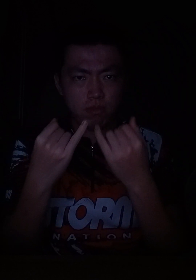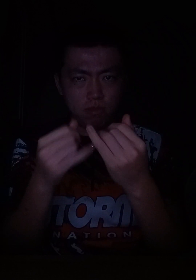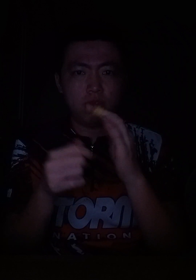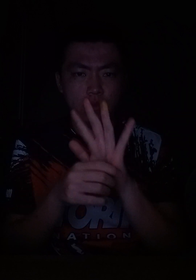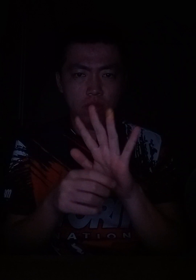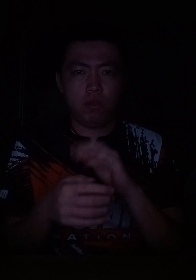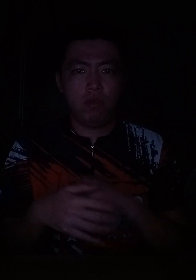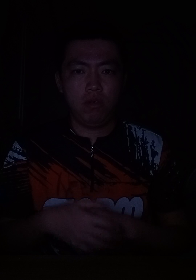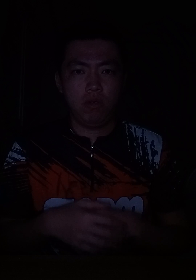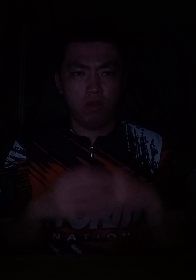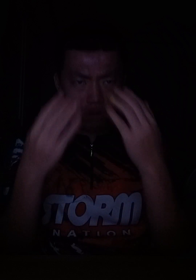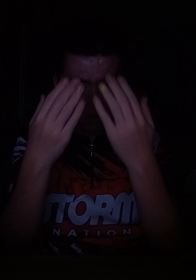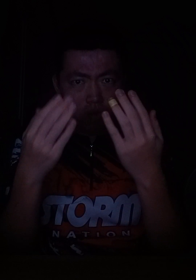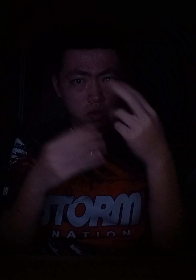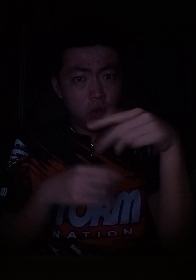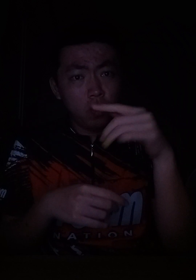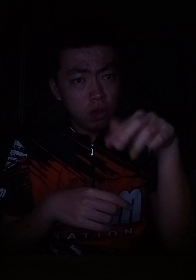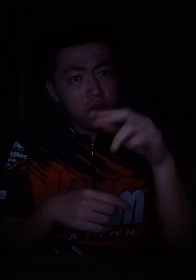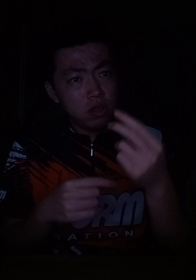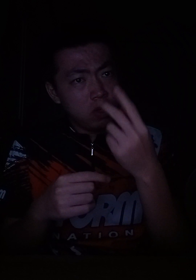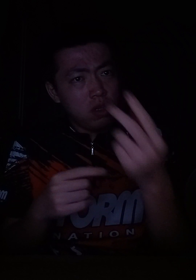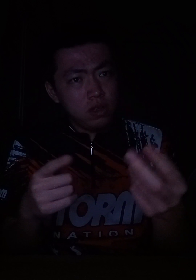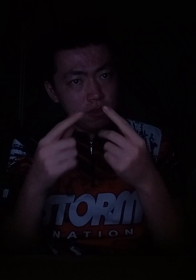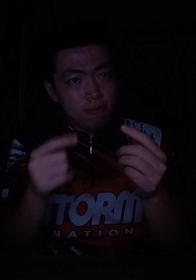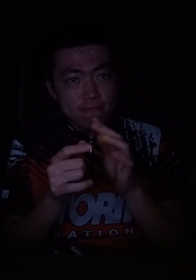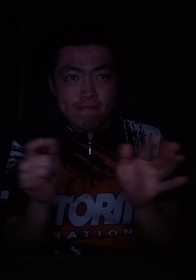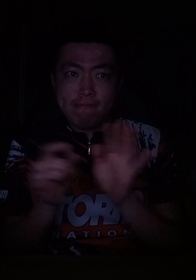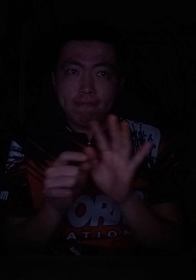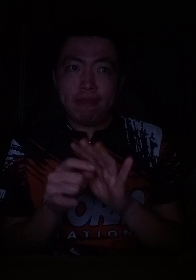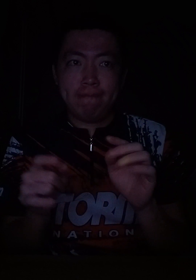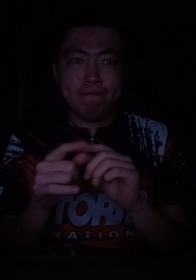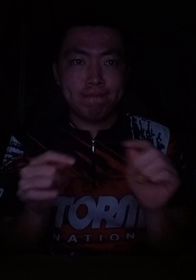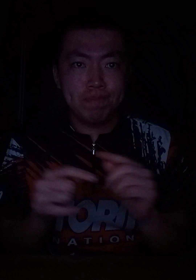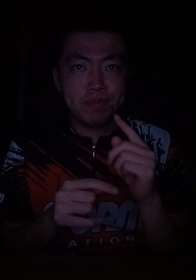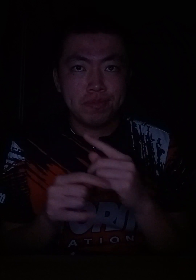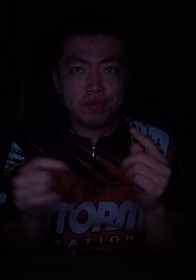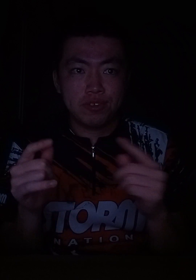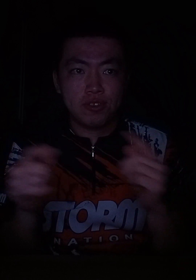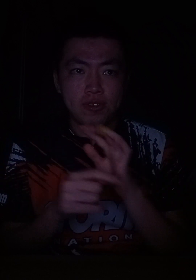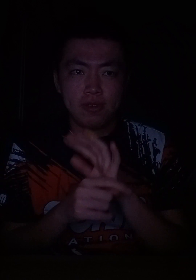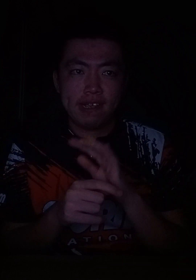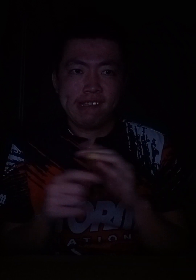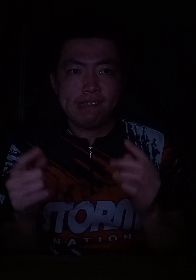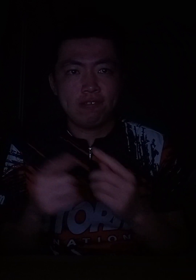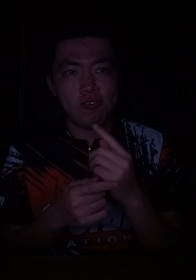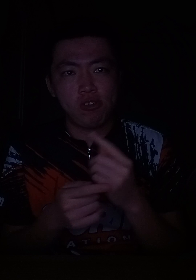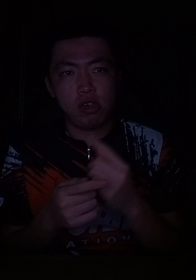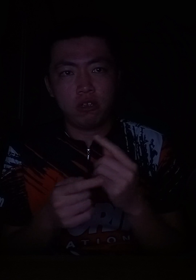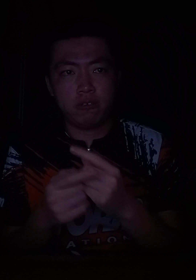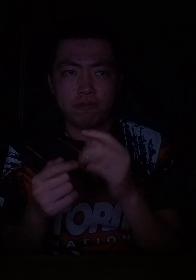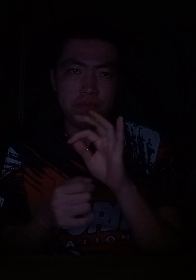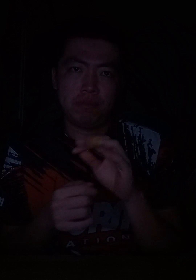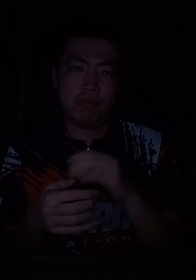봤어요. 저희 근무하는데 안으로 뭐 들어와서 그러진 않을까 그냥 무서웠던 것 같아요.